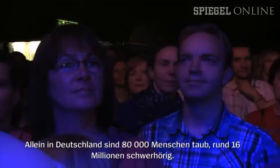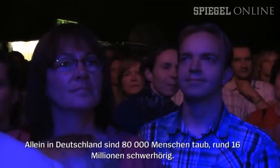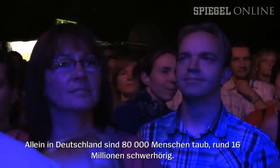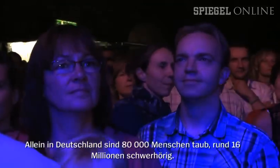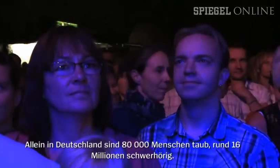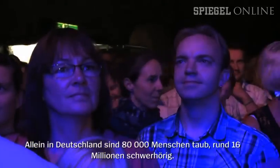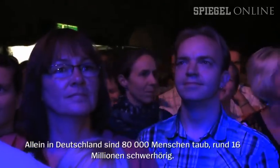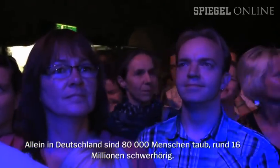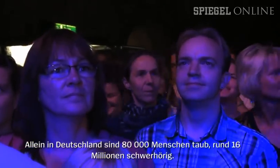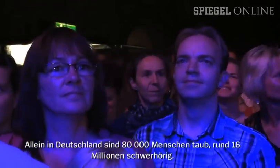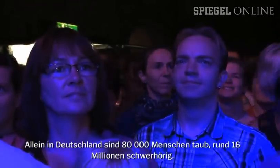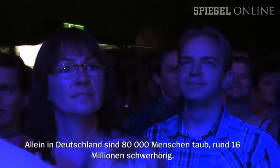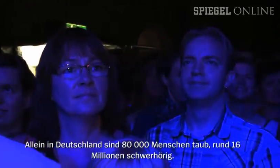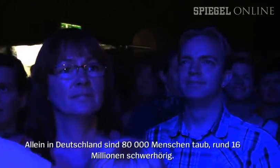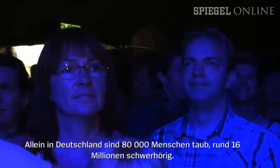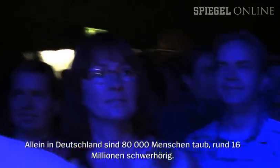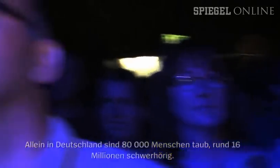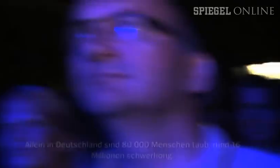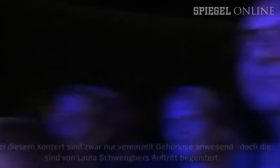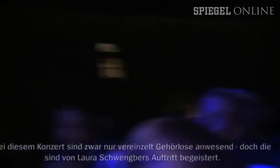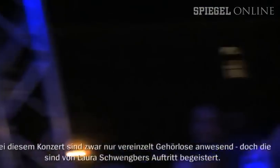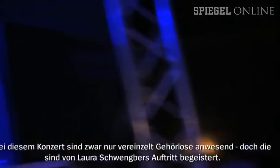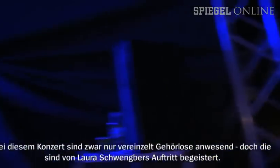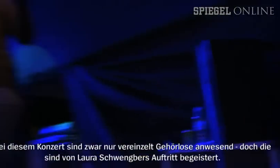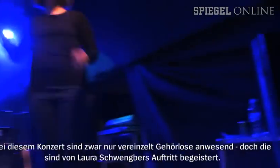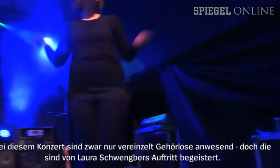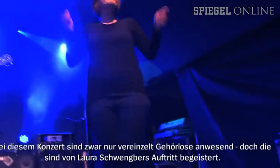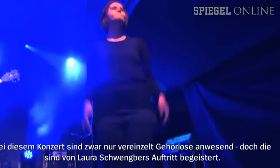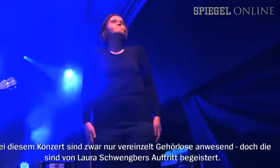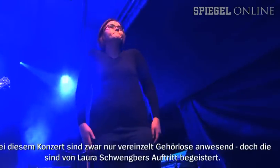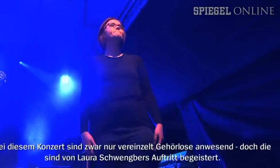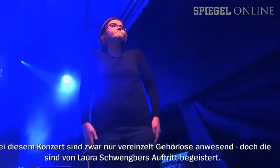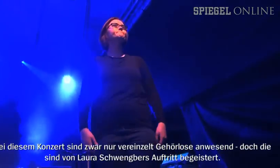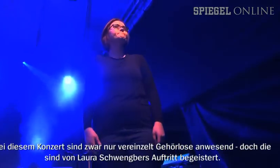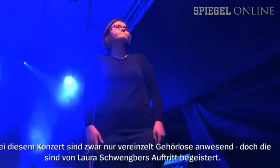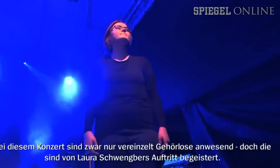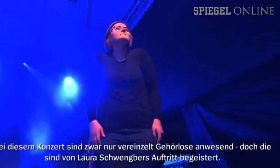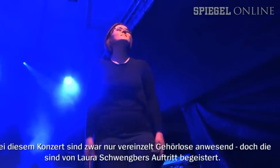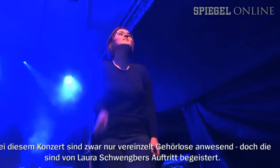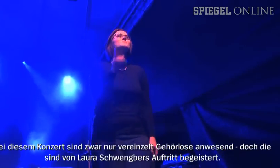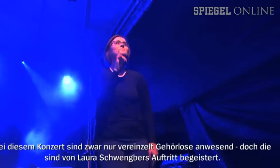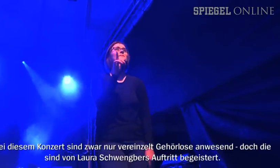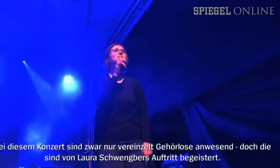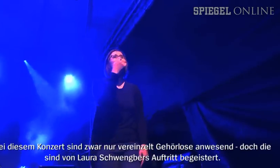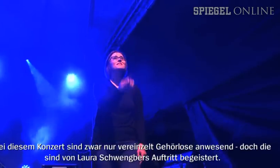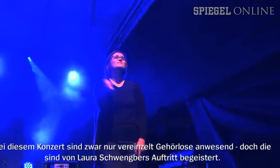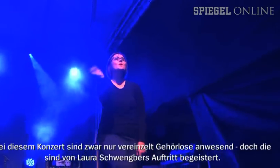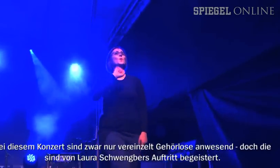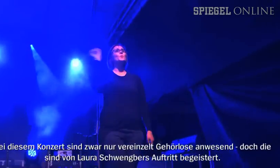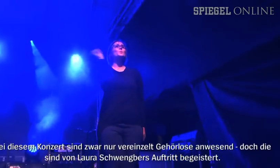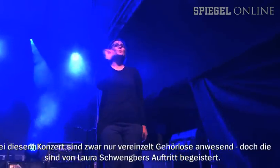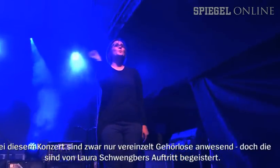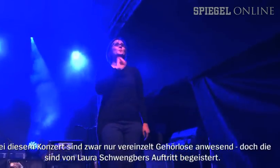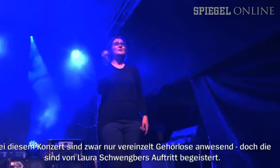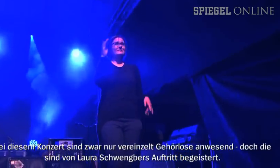taub. Rund 16 Millionen schwerhörig. Bei diesem Konzert sind zwar nur vereinzelt Gehörlose anwesend, doch die sind von Laura